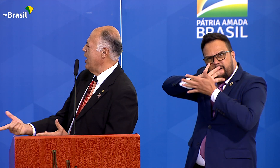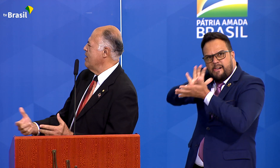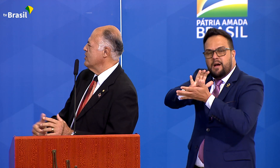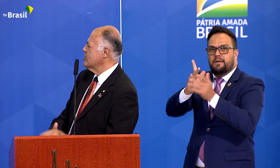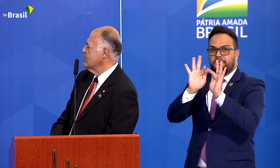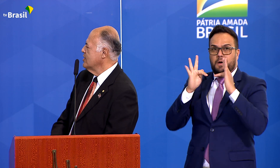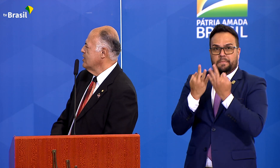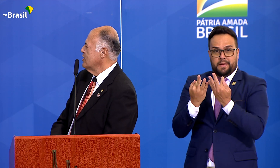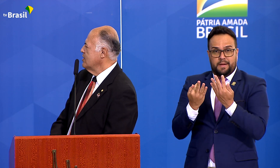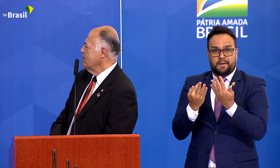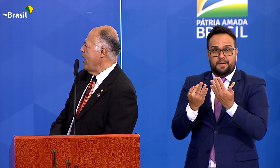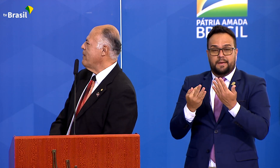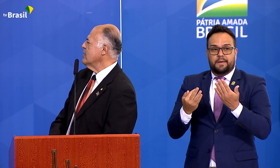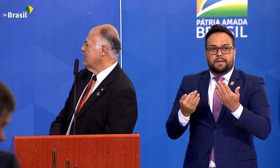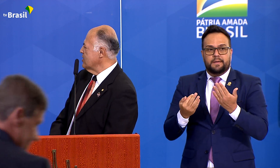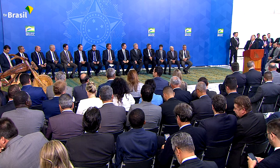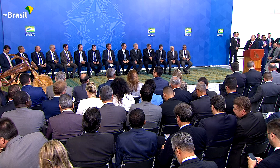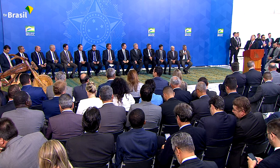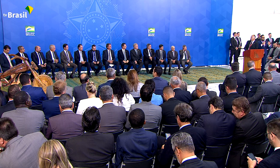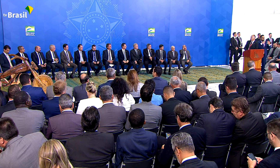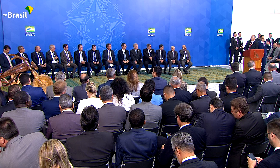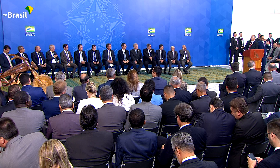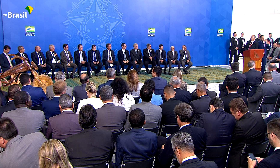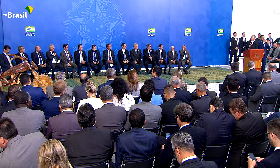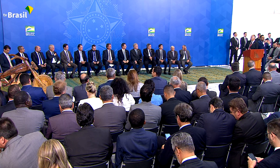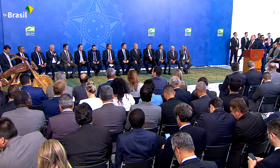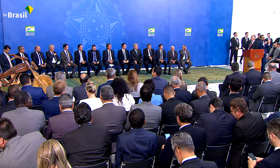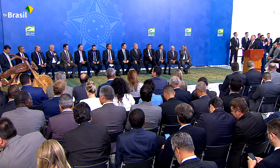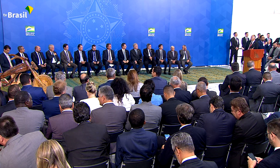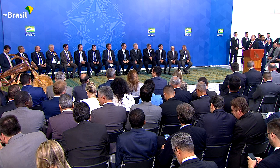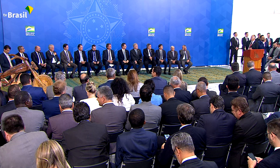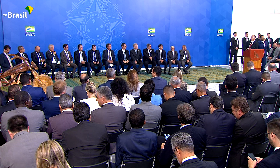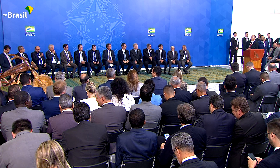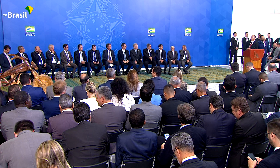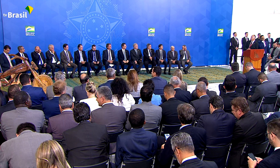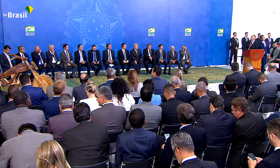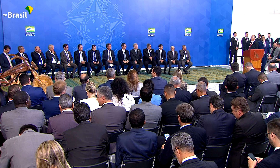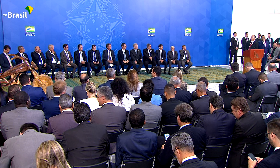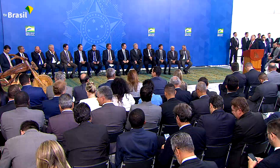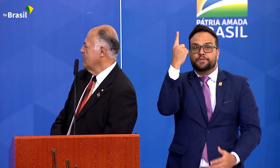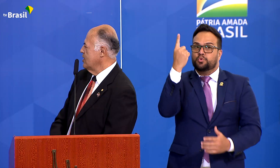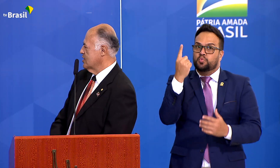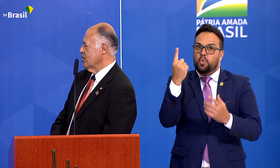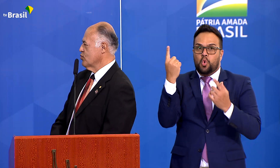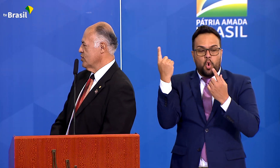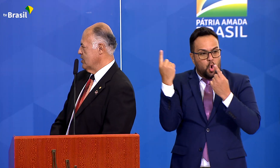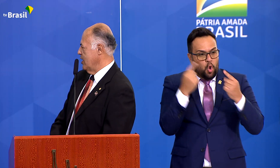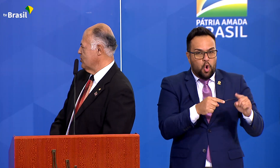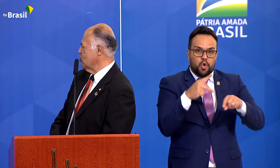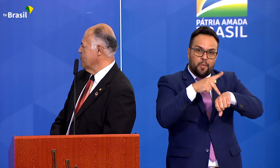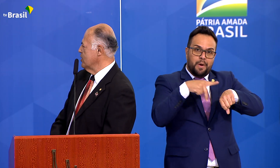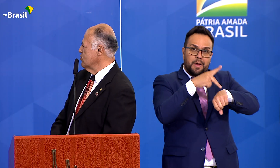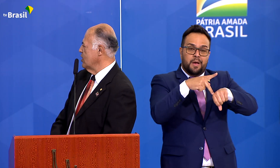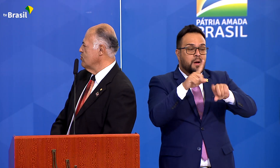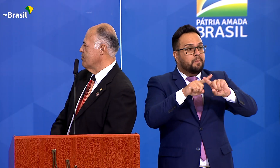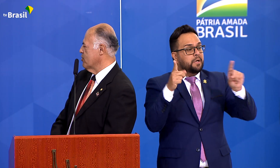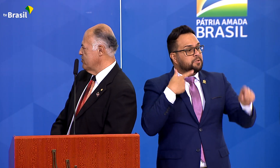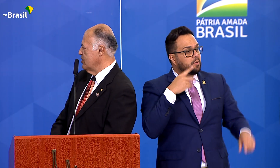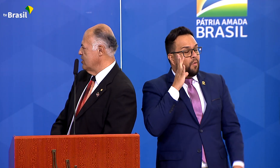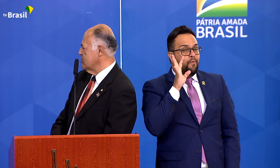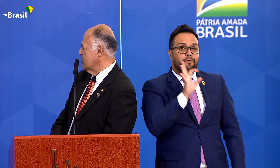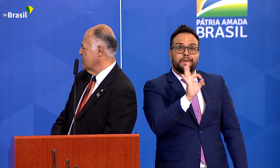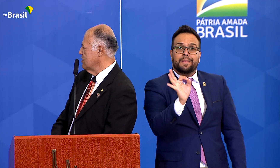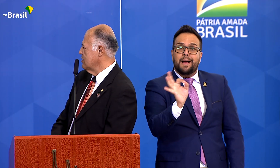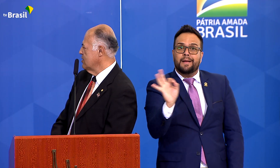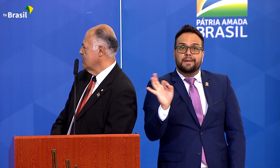apresentando armas barbaridade sendo feito por esse país e eu não vejo essas autoridades tomando